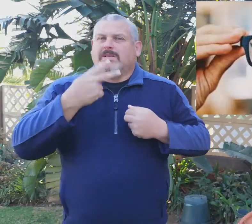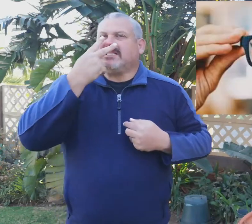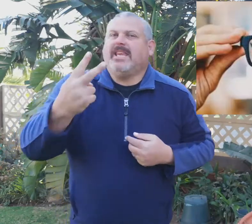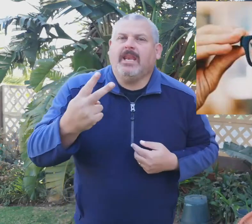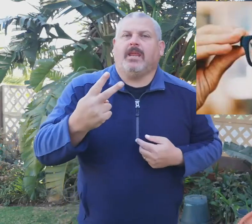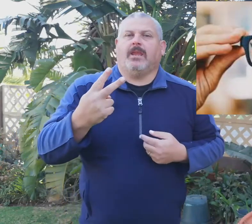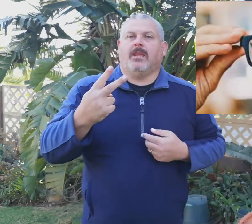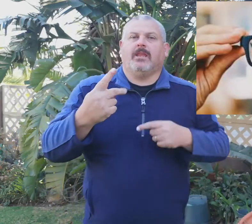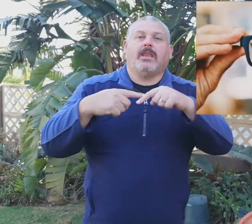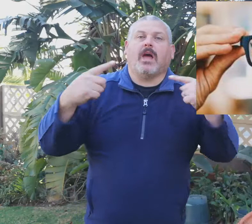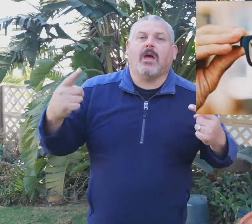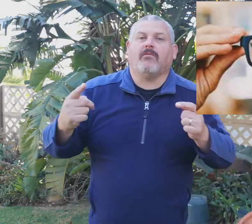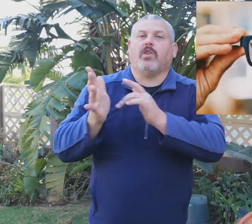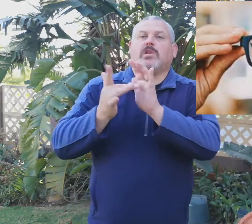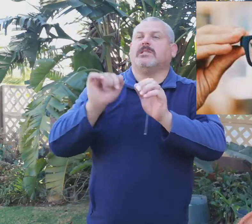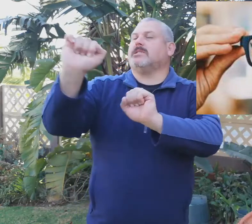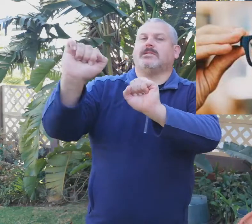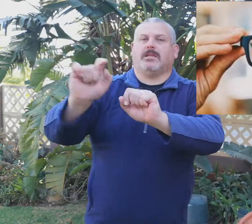Ons sien nie die dinge van Jesus.